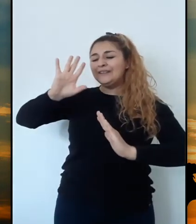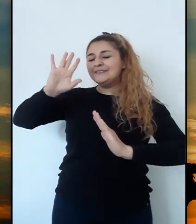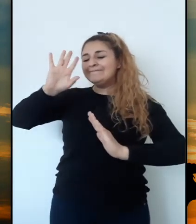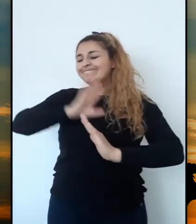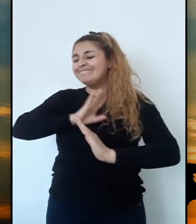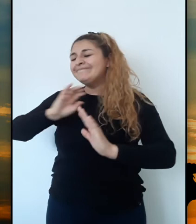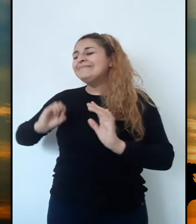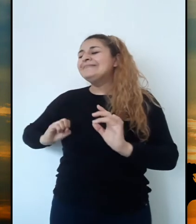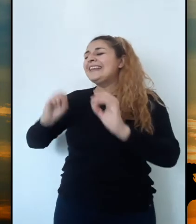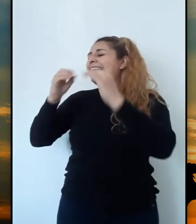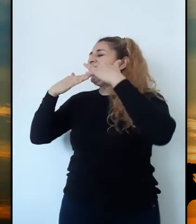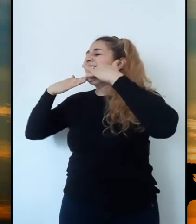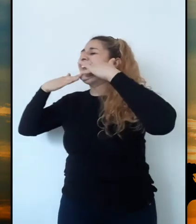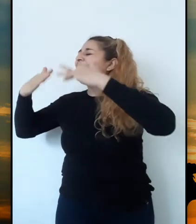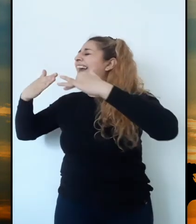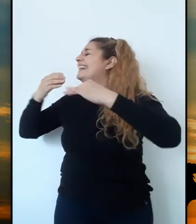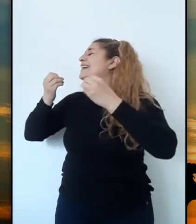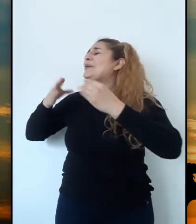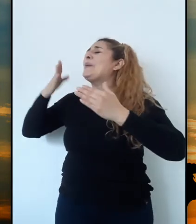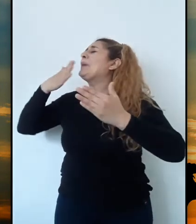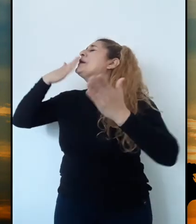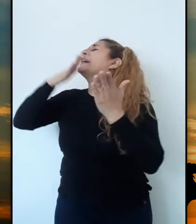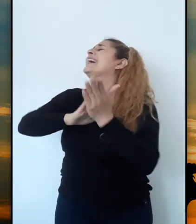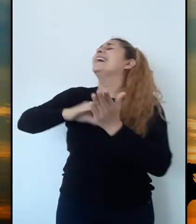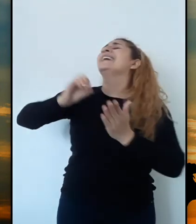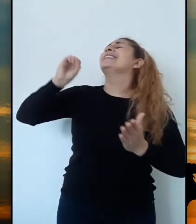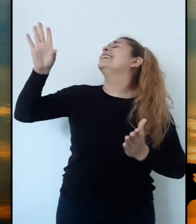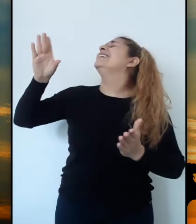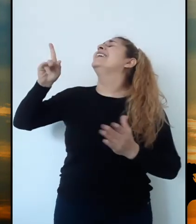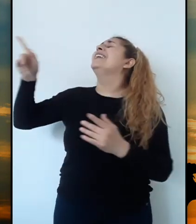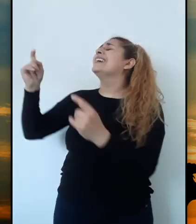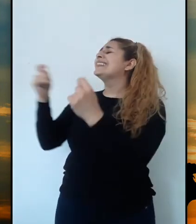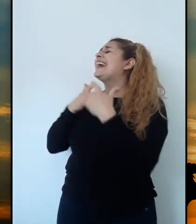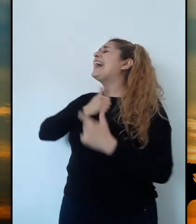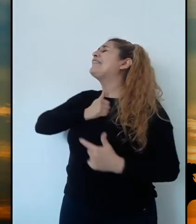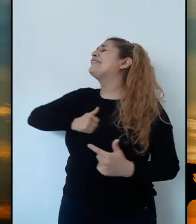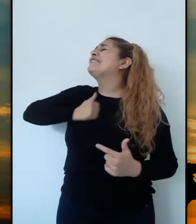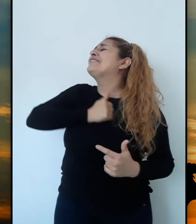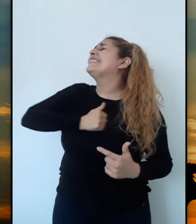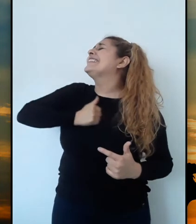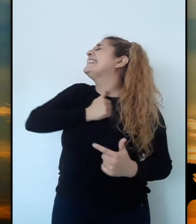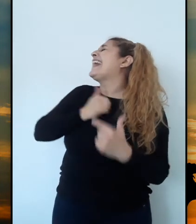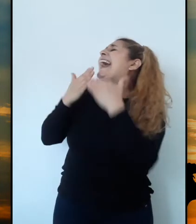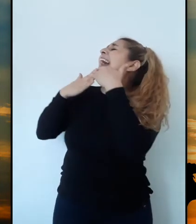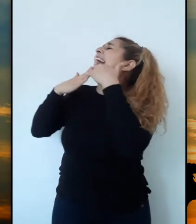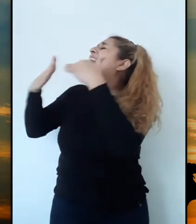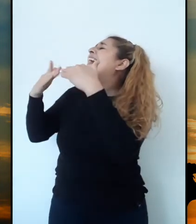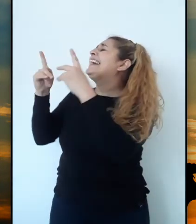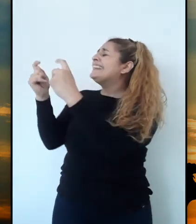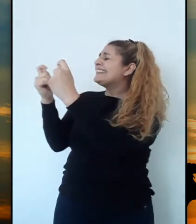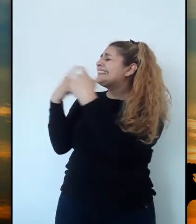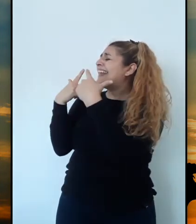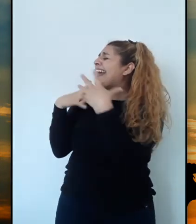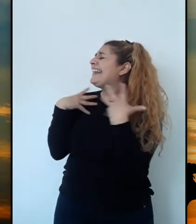tus promesas. Tes promesses qui nous donnent l'espérance. Tus promesas que nos dan esperanza. La joie